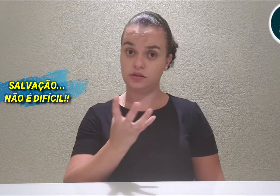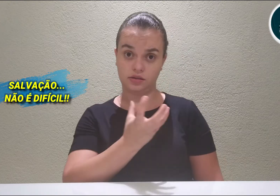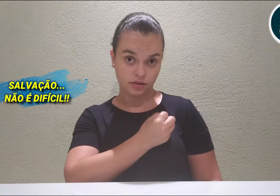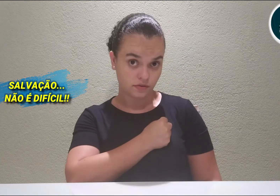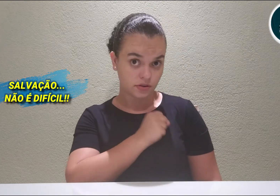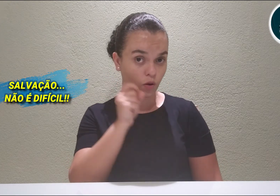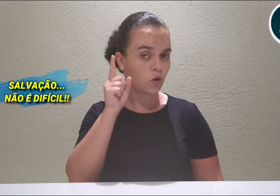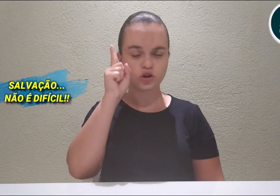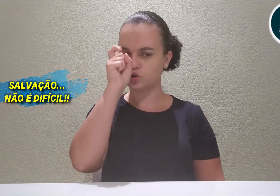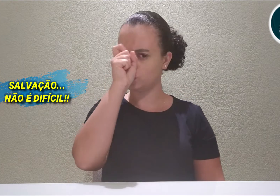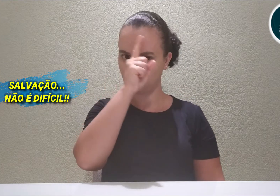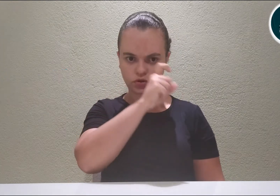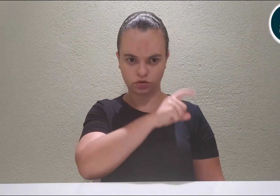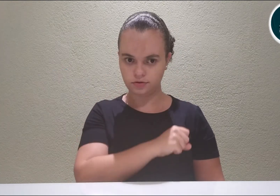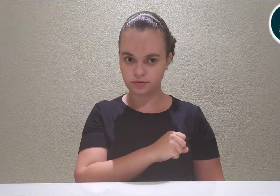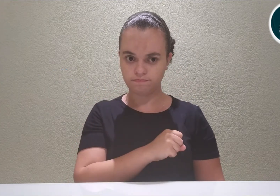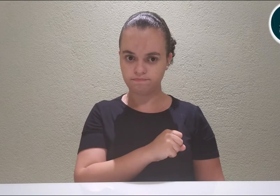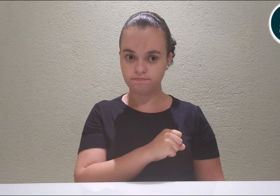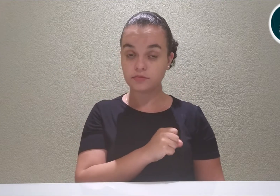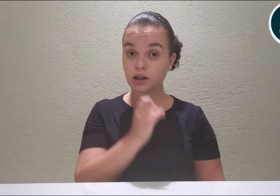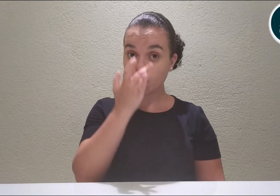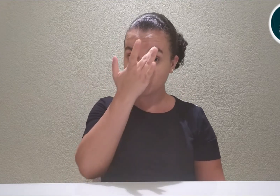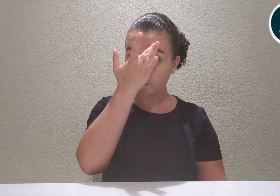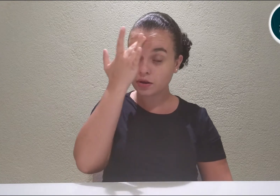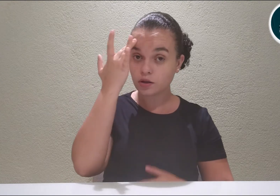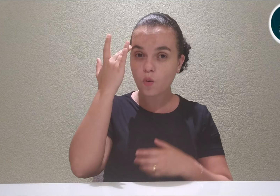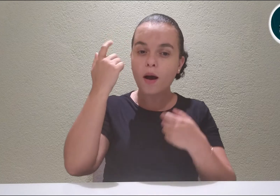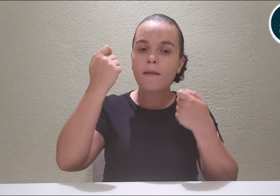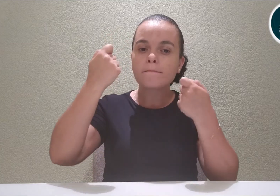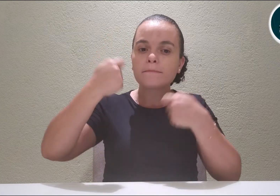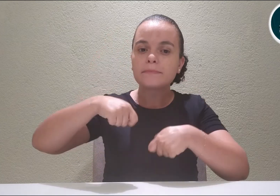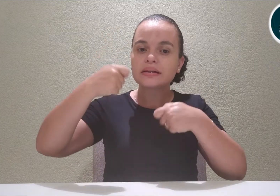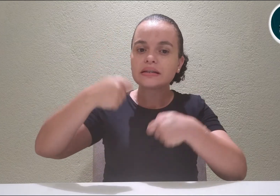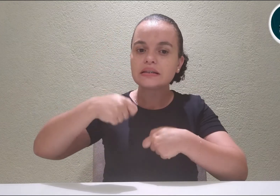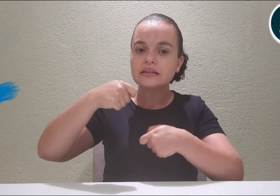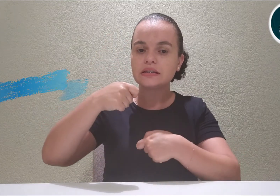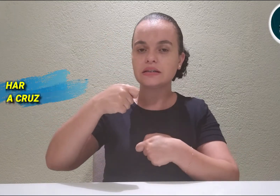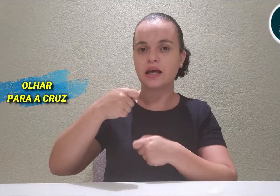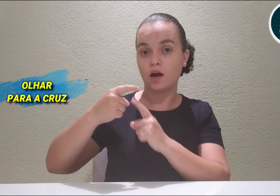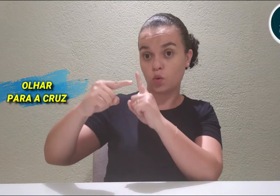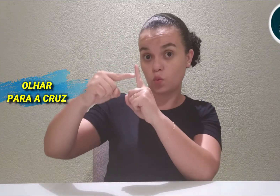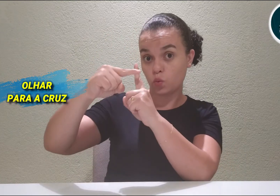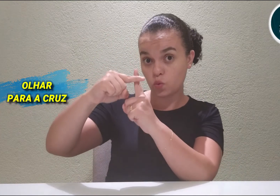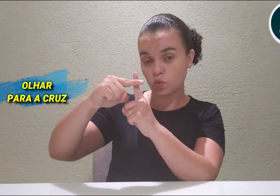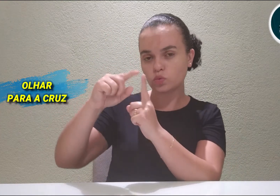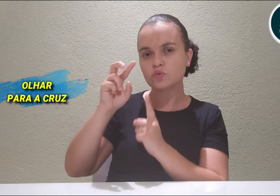Vemos então, nas palavras de Jesus, que a salvação não é algo difícil, mas que